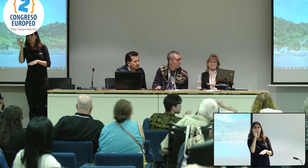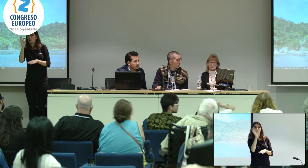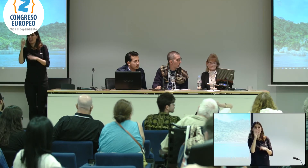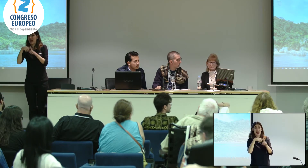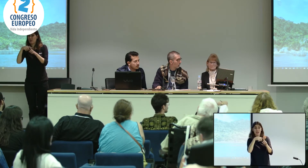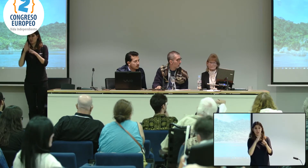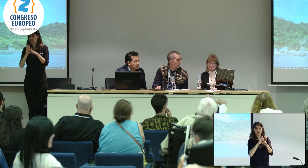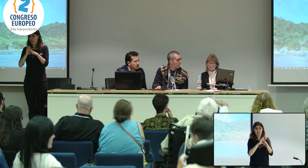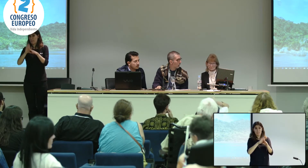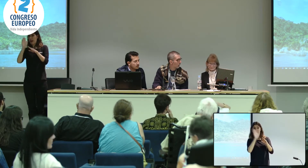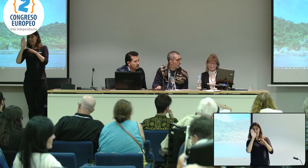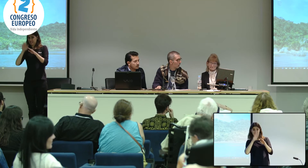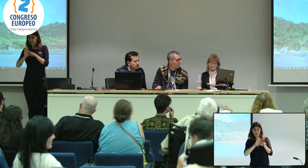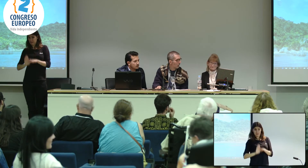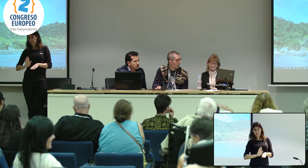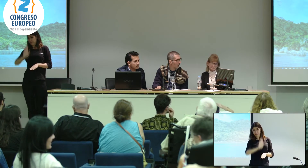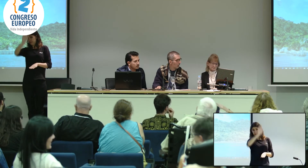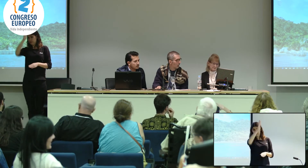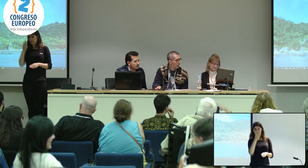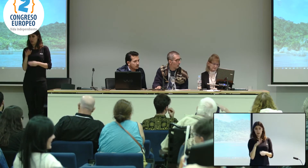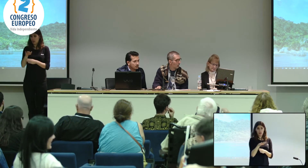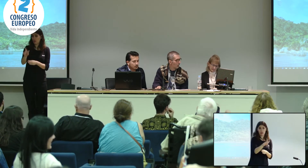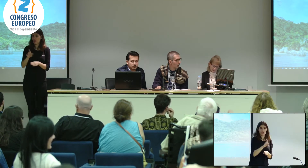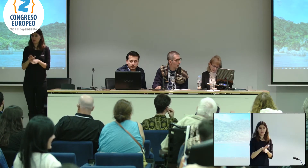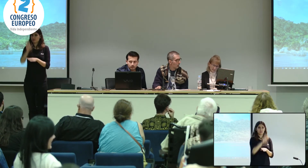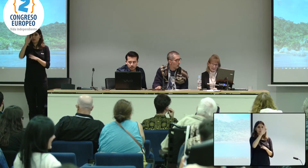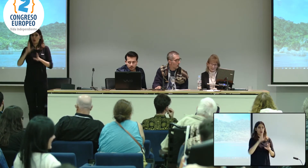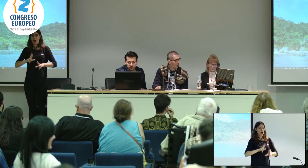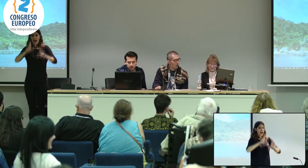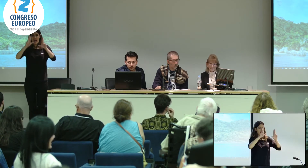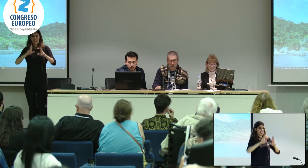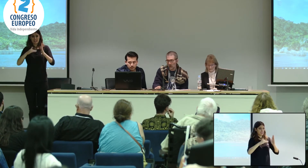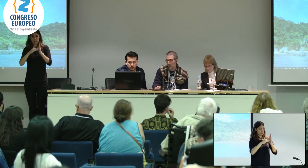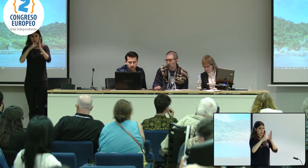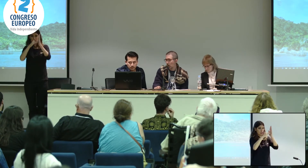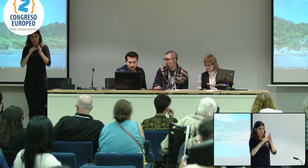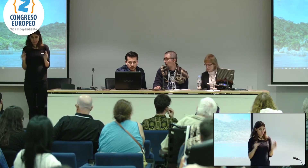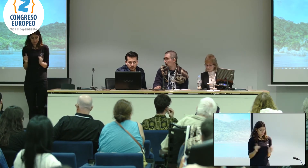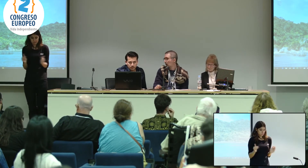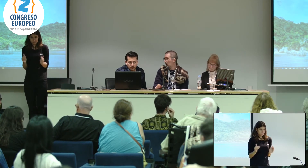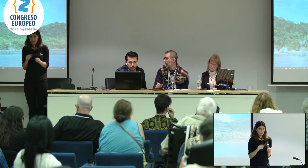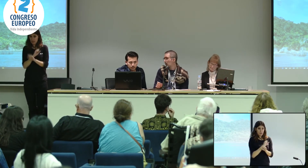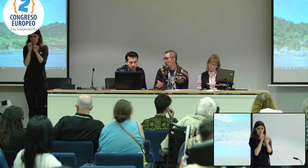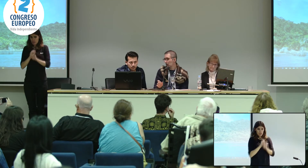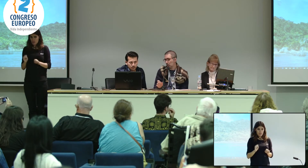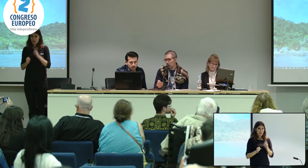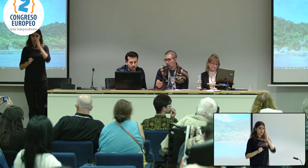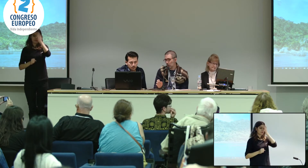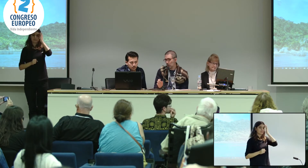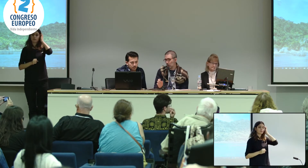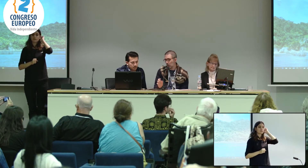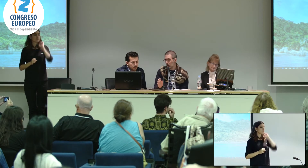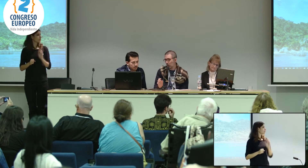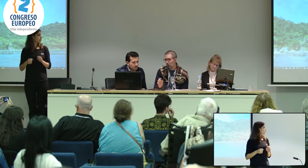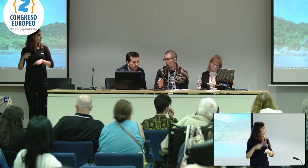o entradas al edificio a cota cero, pero con ascensores donde a duras penas cabía una silla manual. De vez